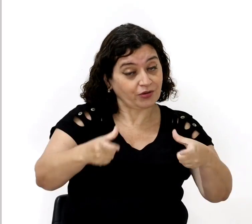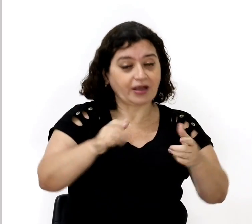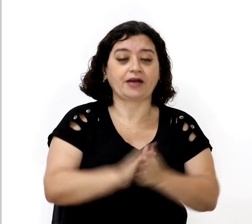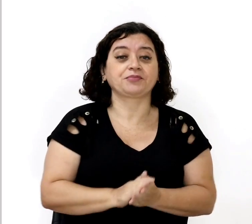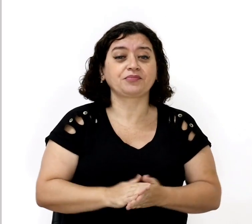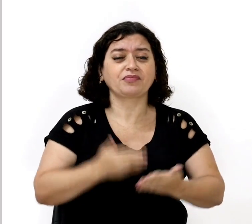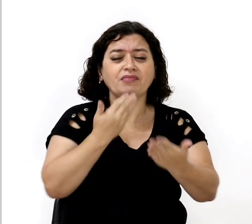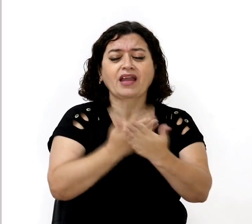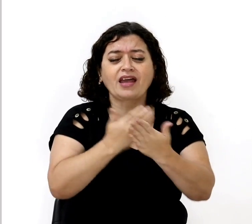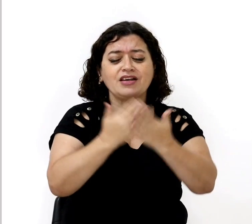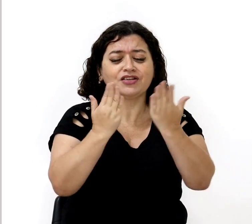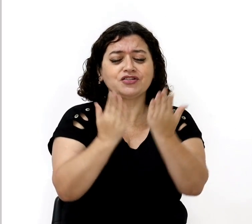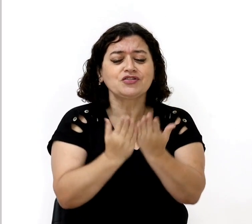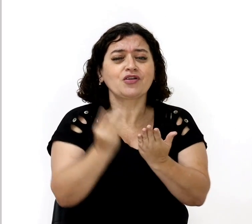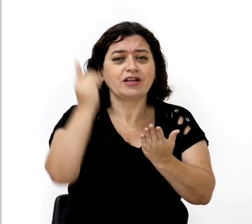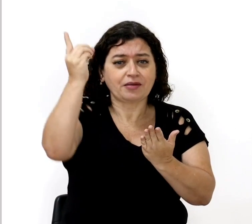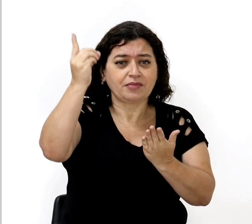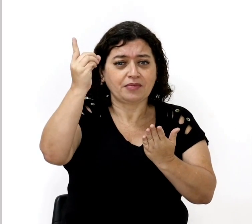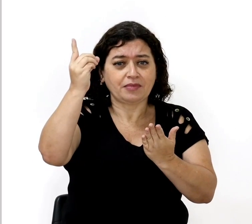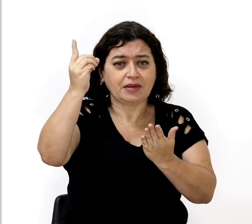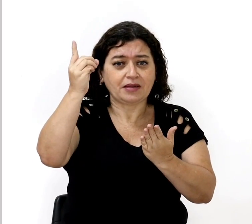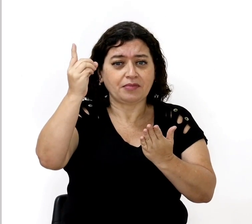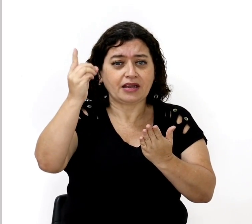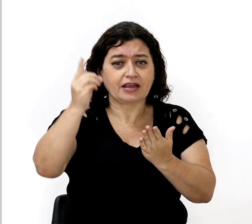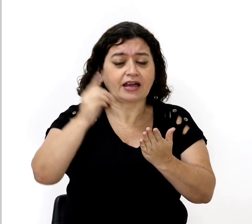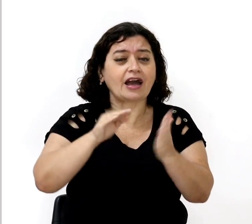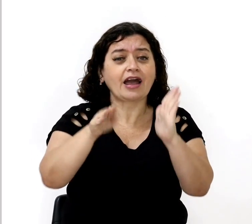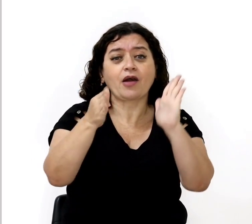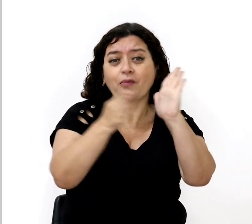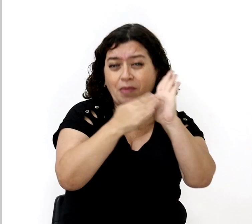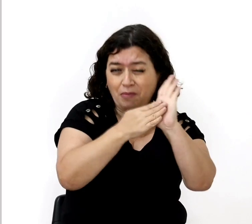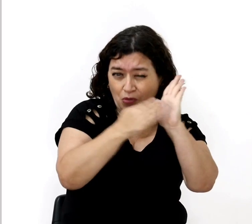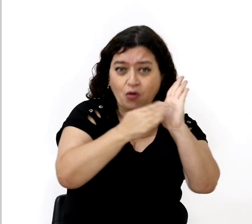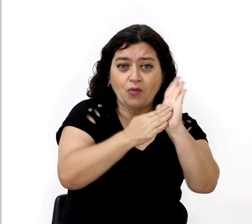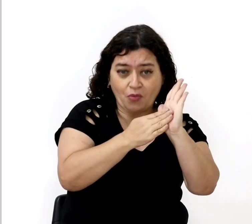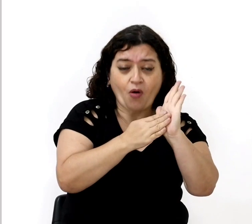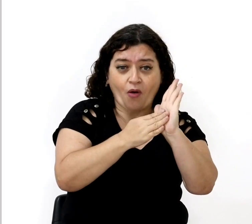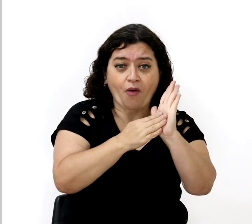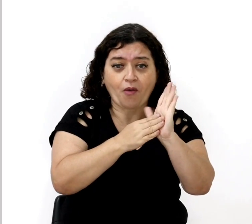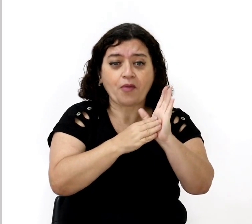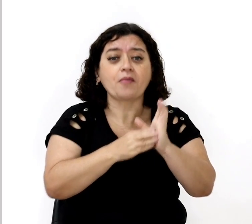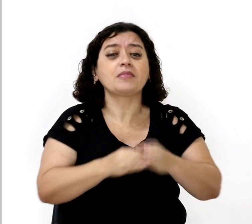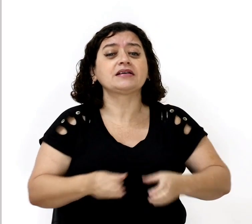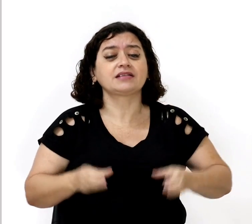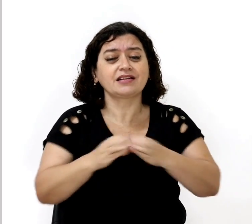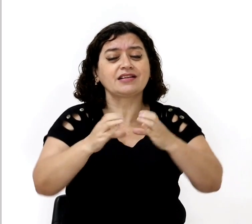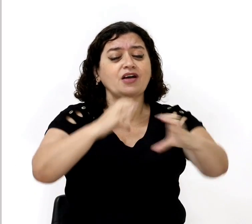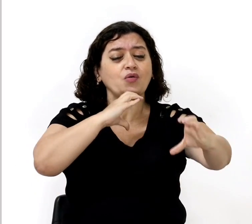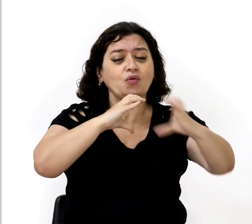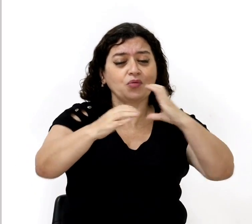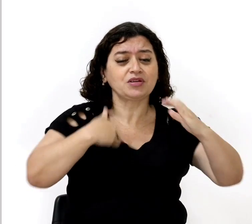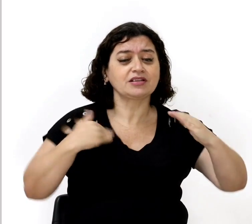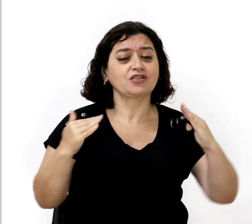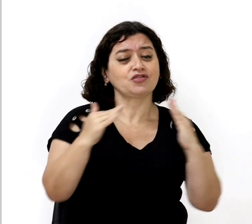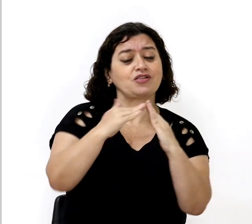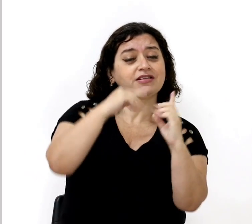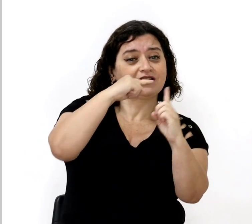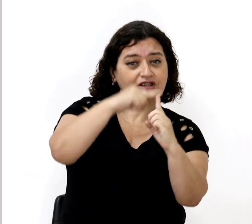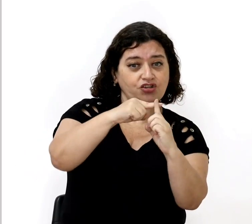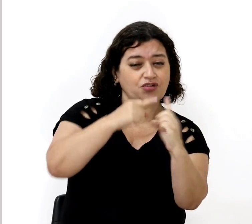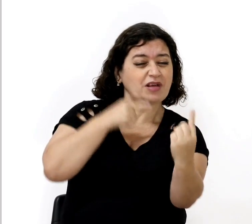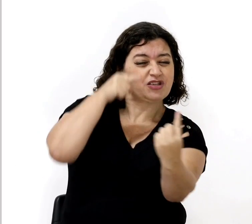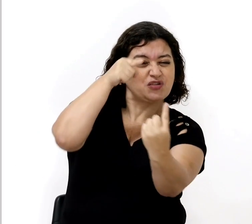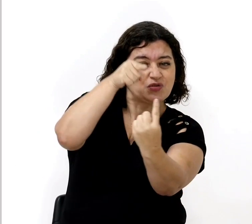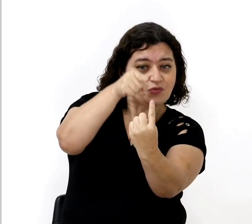escola bíblica é uma iniciativa da diretoria-geral, do CETAP, da comunicação da nossa igreja, mas